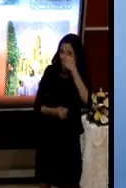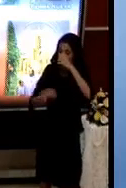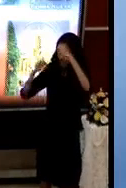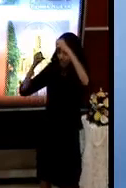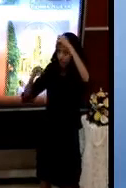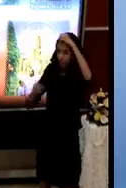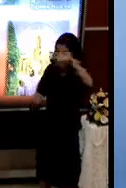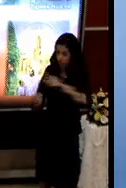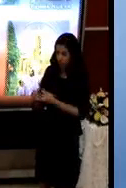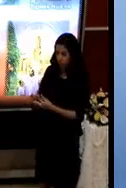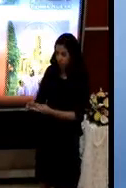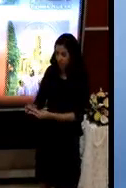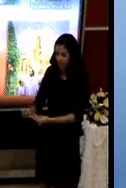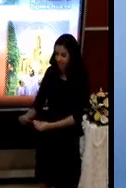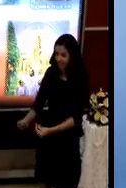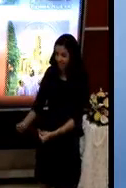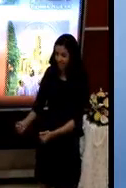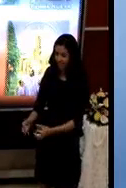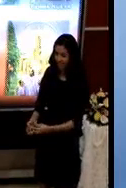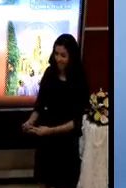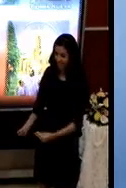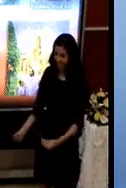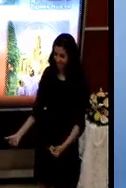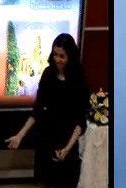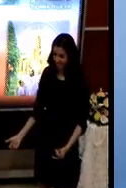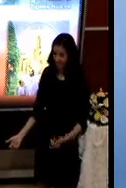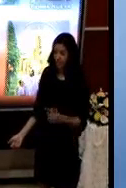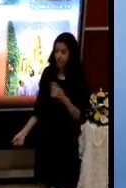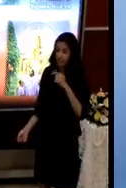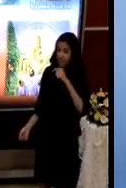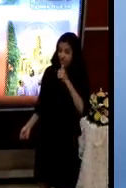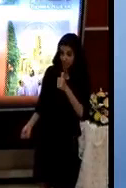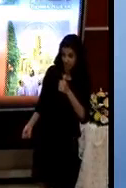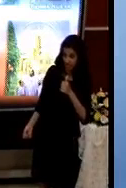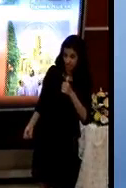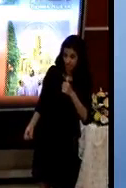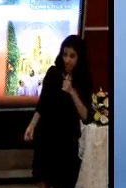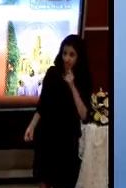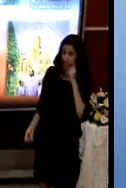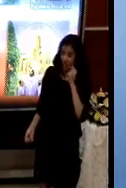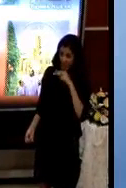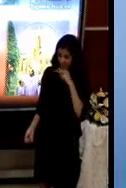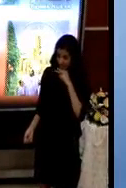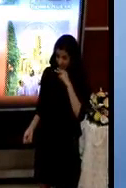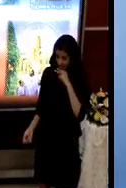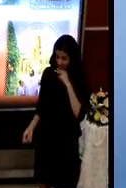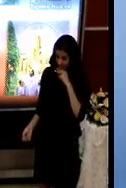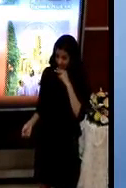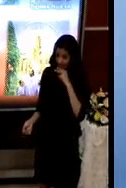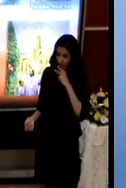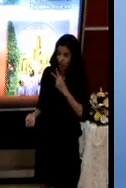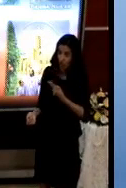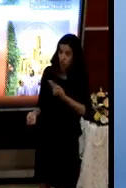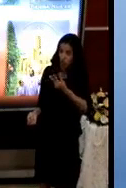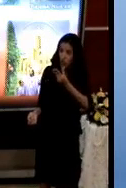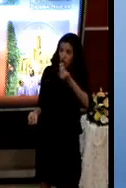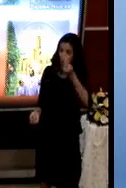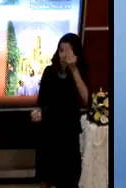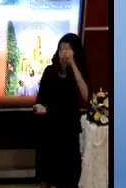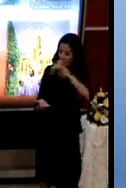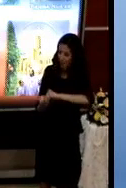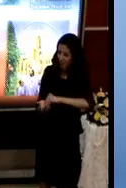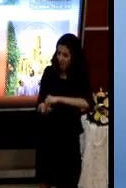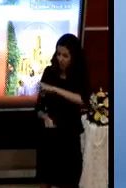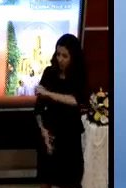derretía. En el sexto día recogieron doble porción de comida, dos gomeres